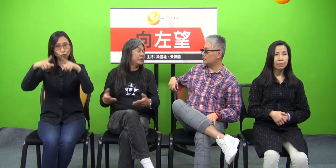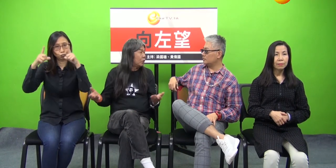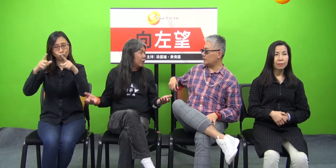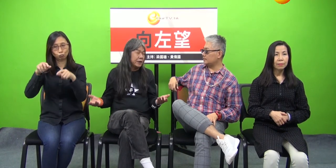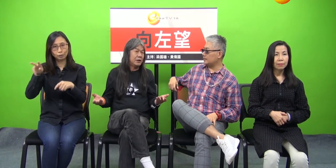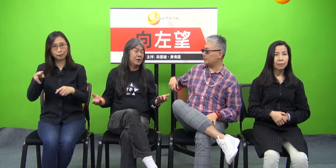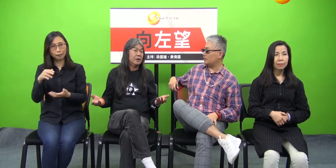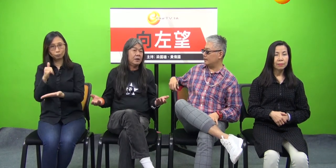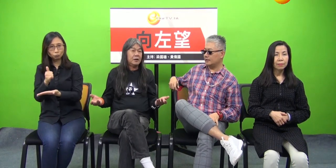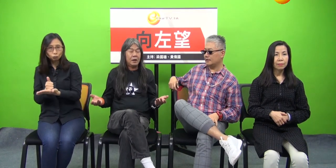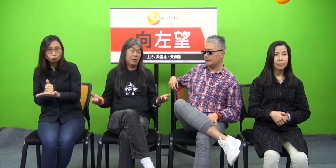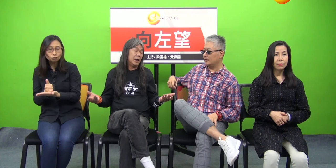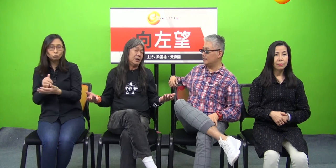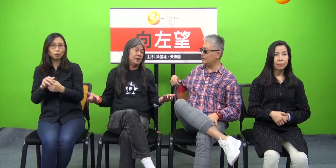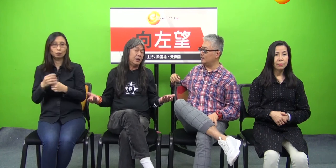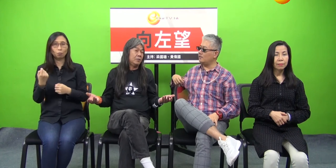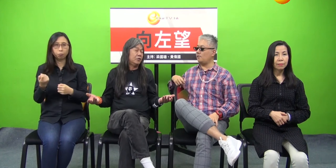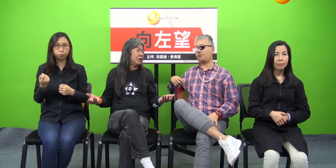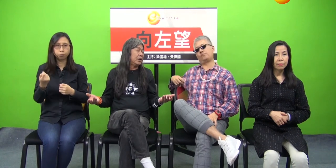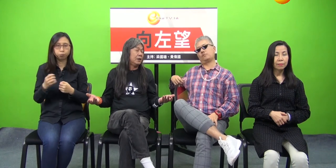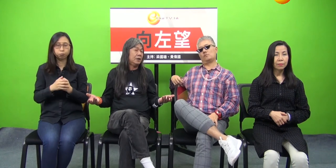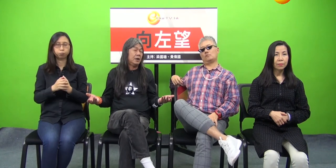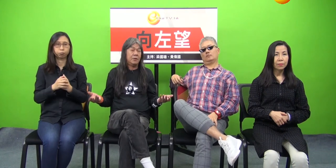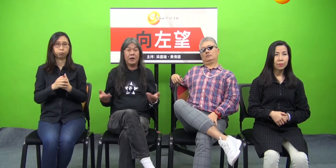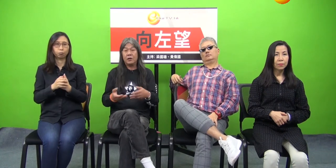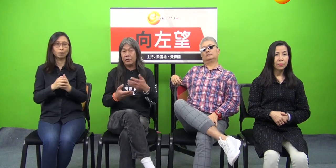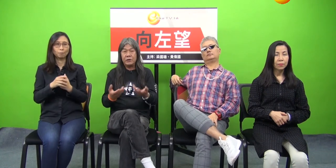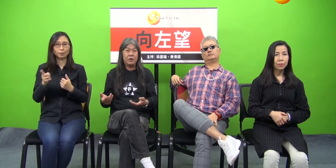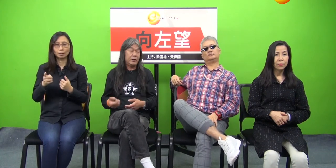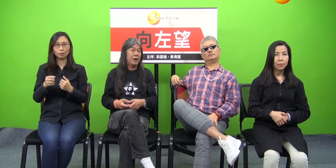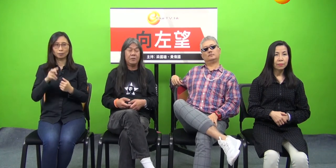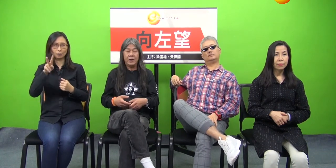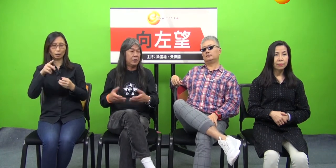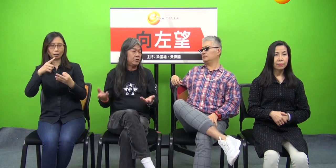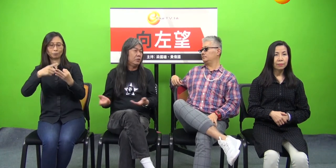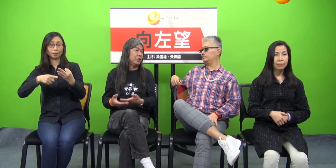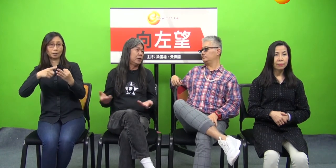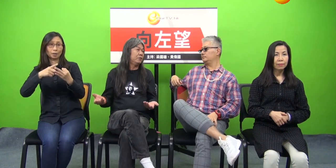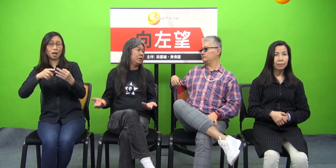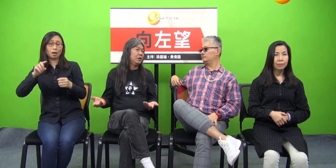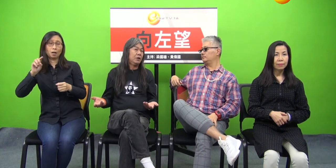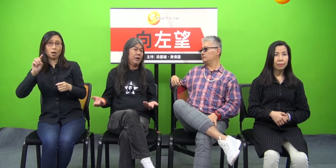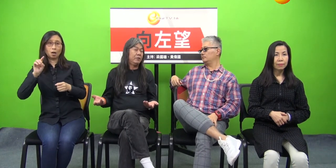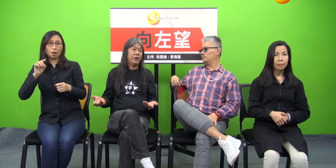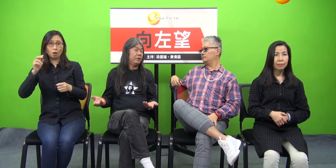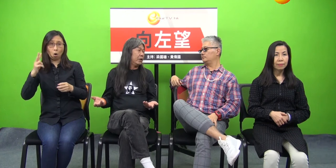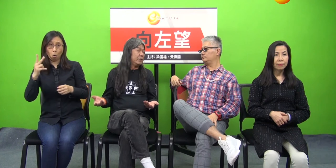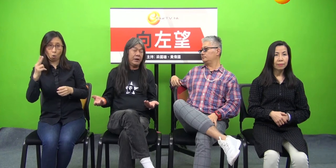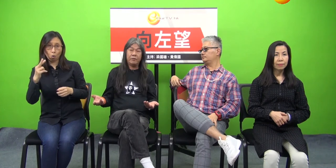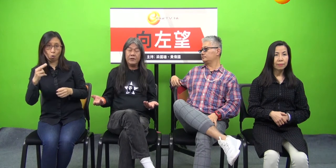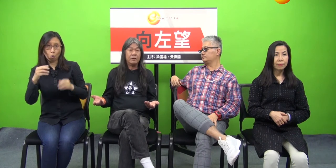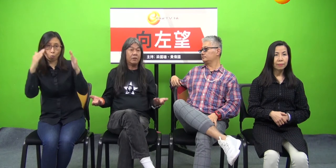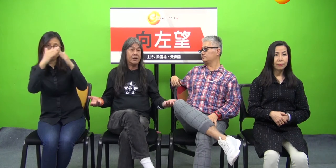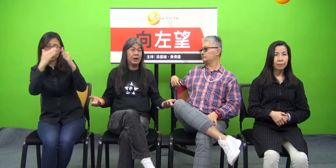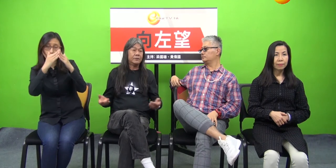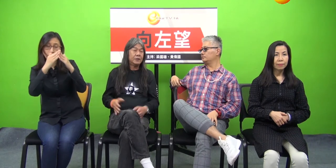佢所有政策， 最後的探戈嘅應該 係好簡單，係啦，冇錯啦，係咪？睇佢綠字居啊咩嗰啲，全部都係為咩